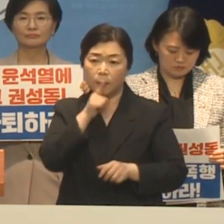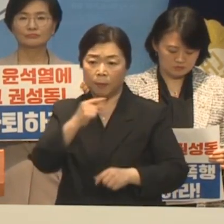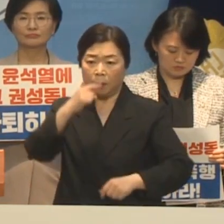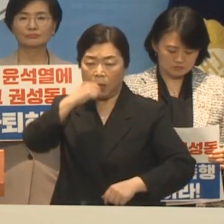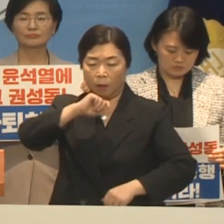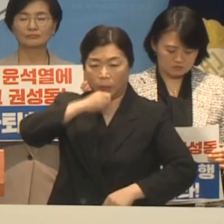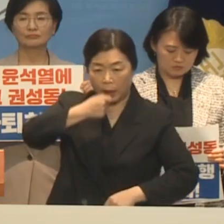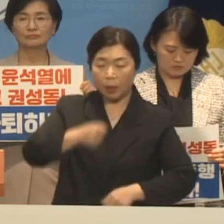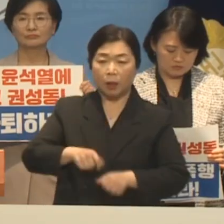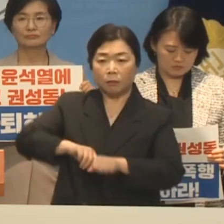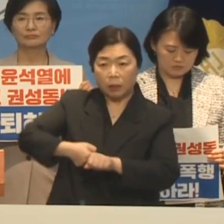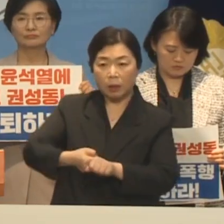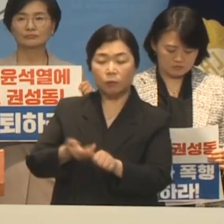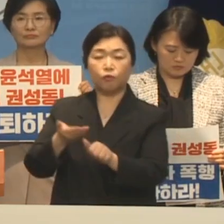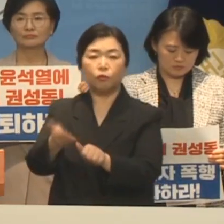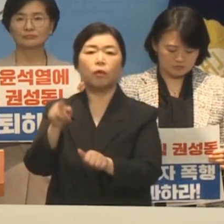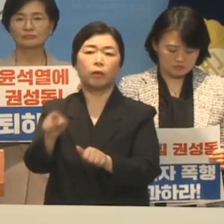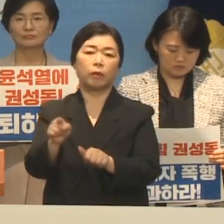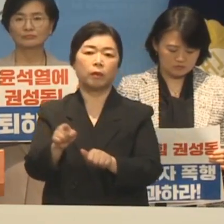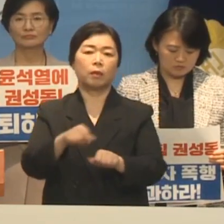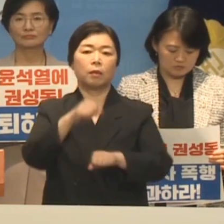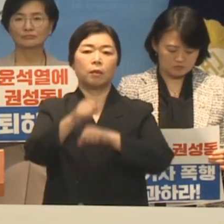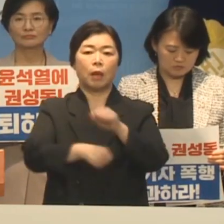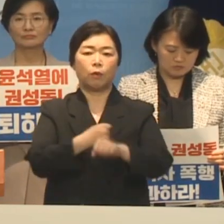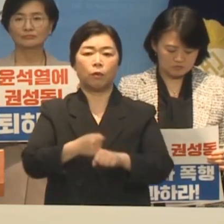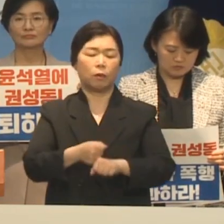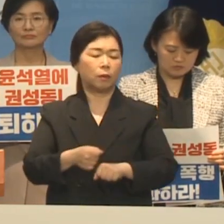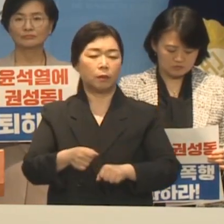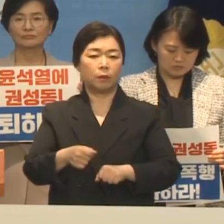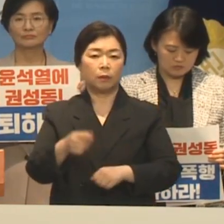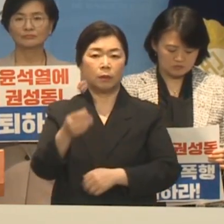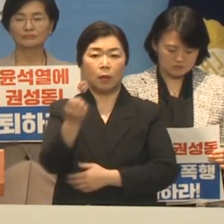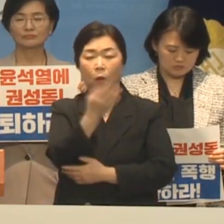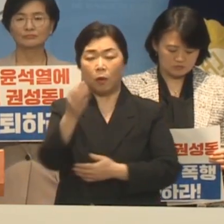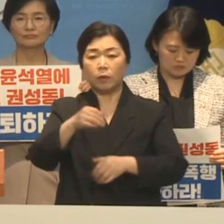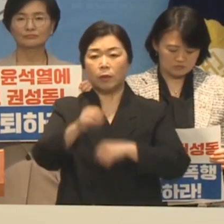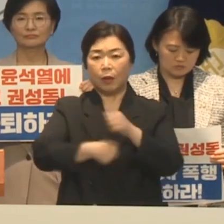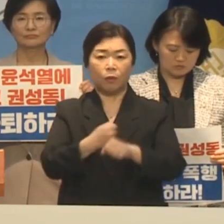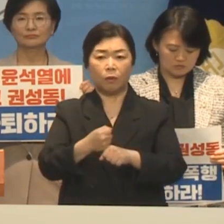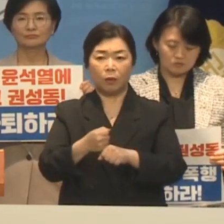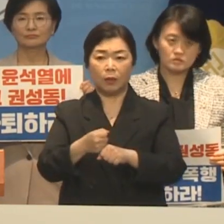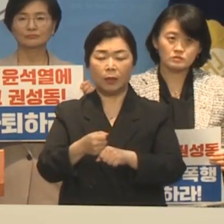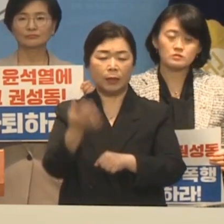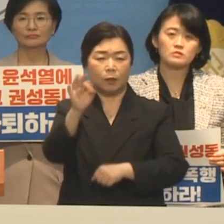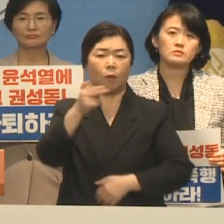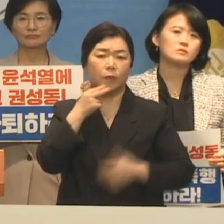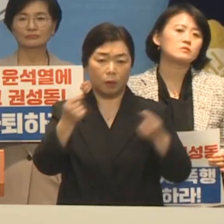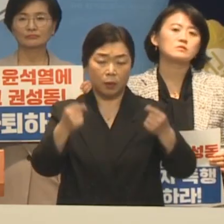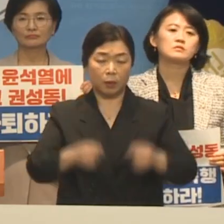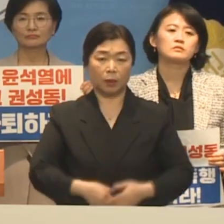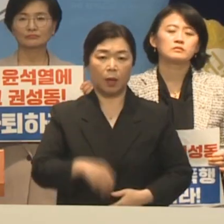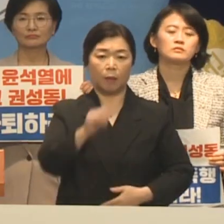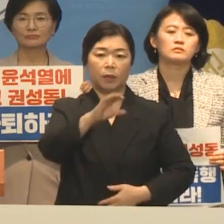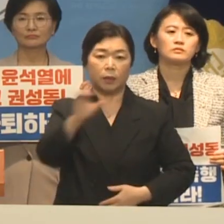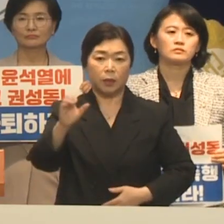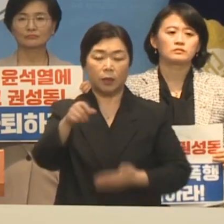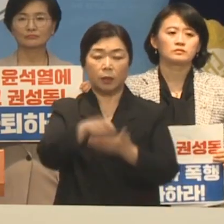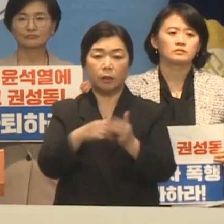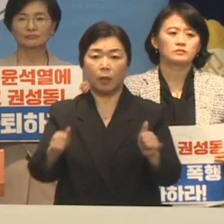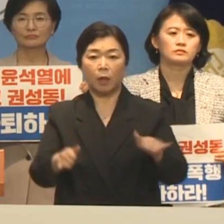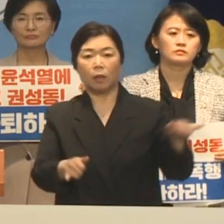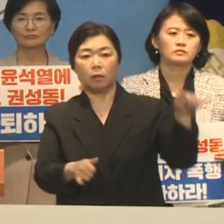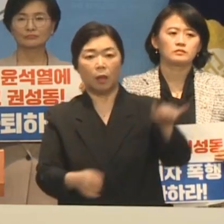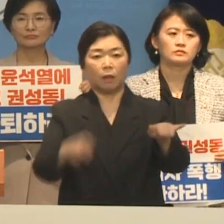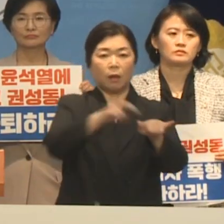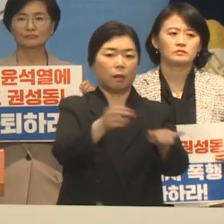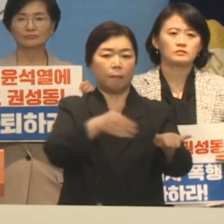보장하는 언론의 자유를 부정하는 행위입니다. MBC를 전용기 탑승해서 배제하는 등 비판적 언론에